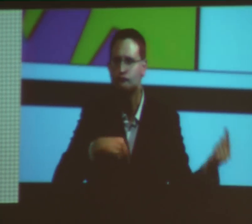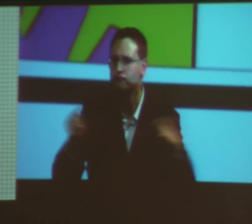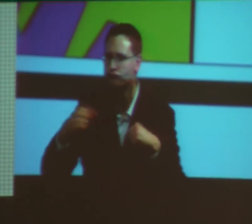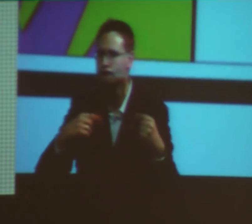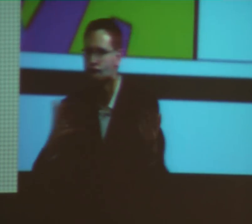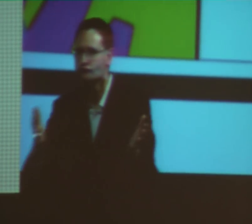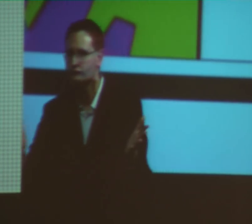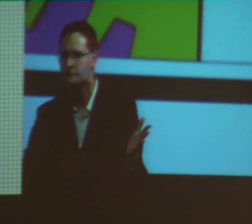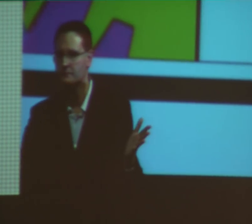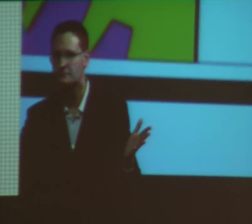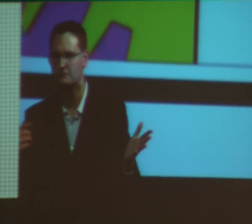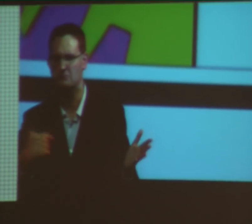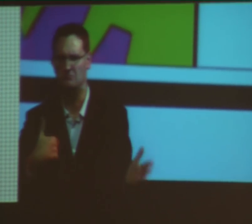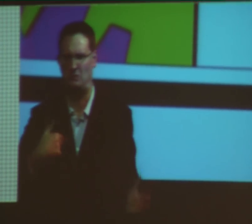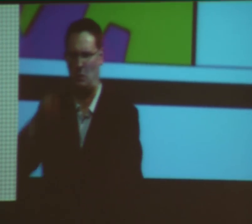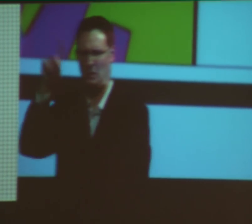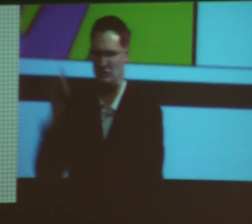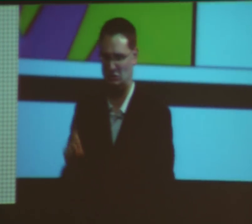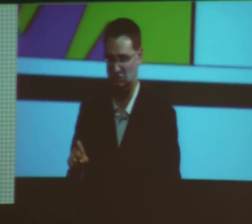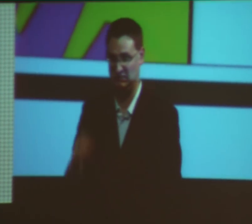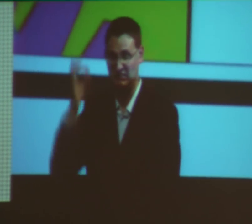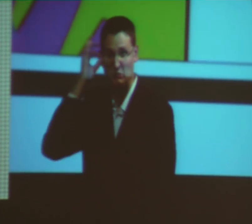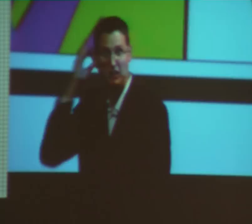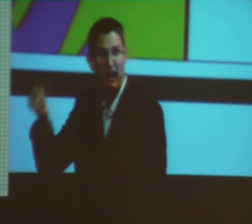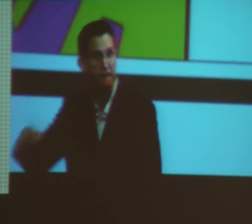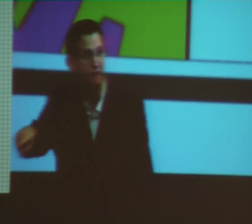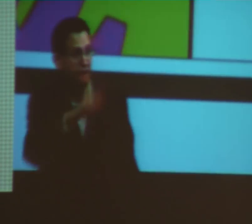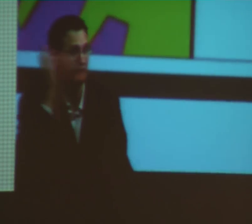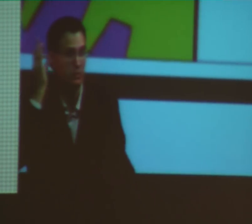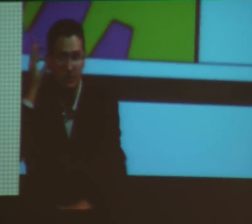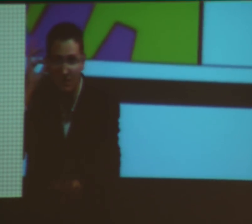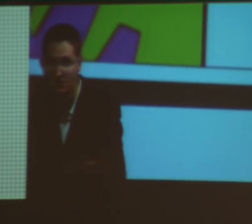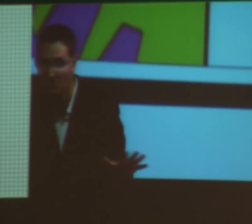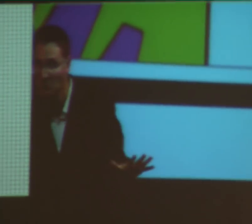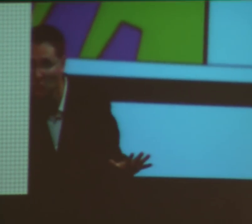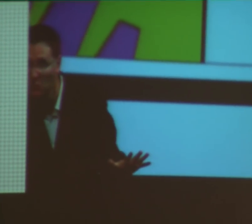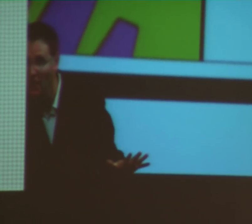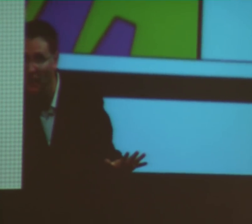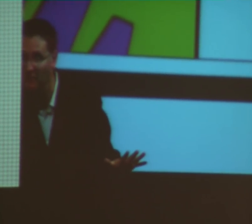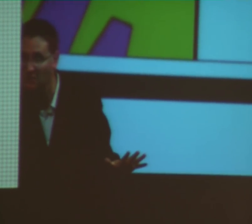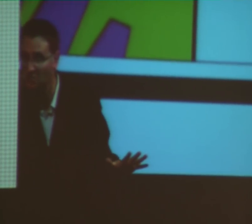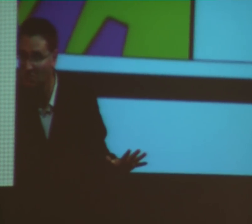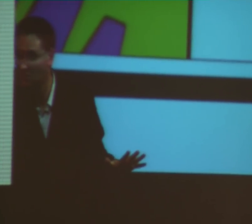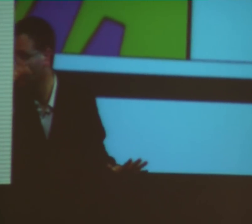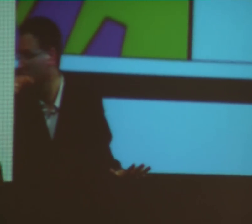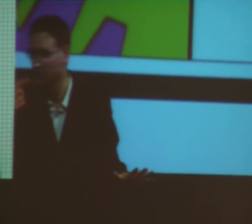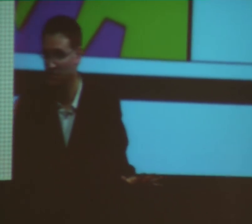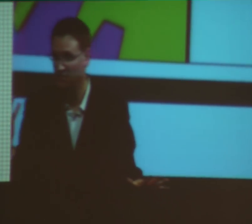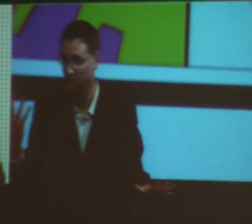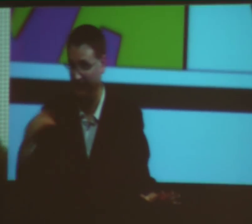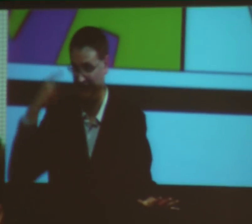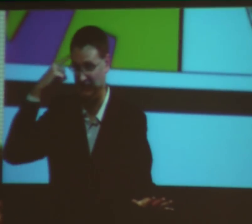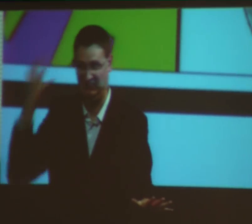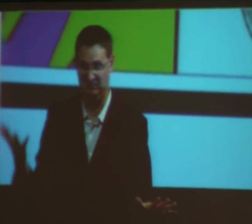Ja, ich glaube, dass alle Behörlosen sich darüber einig sind, dass das auch alle